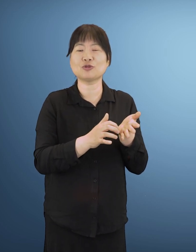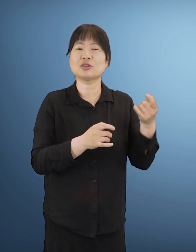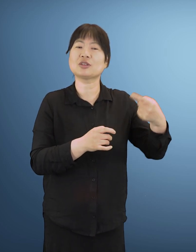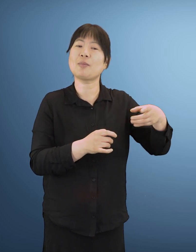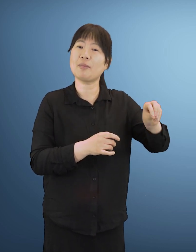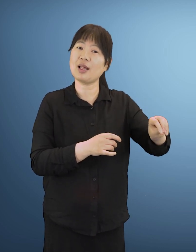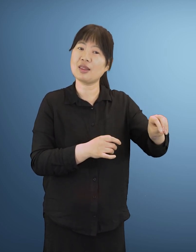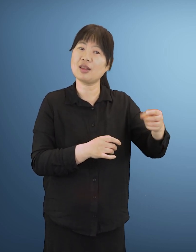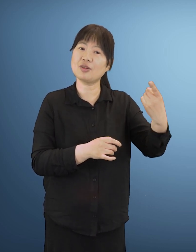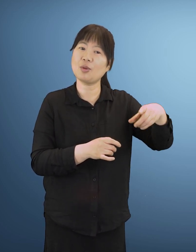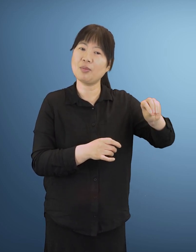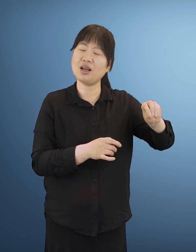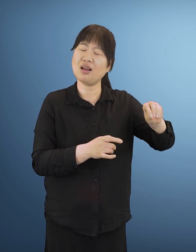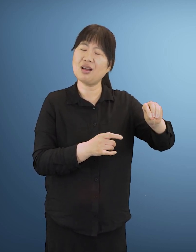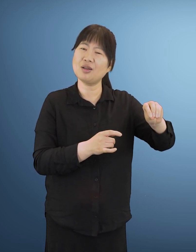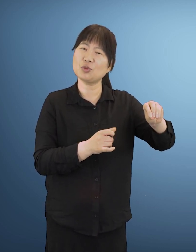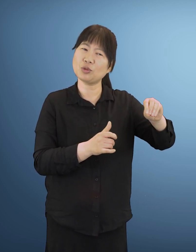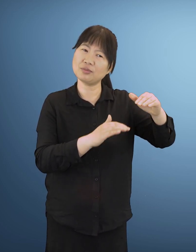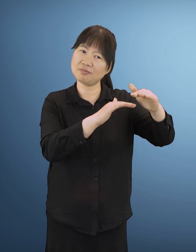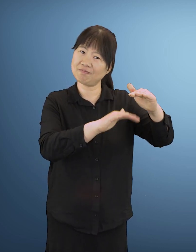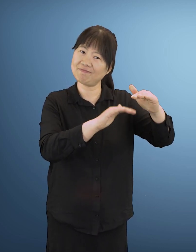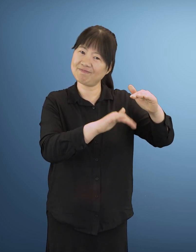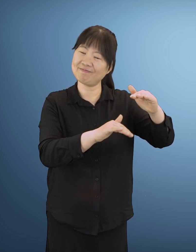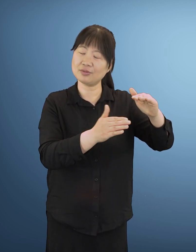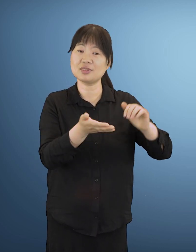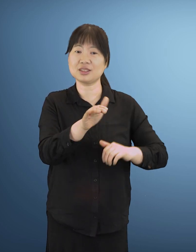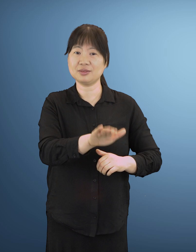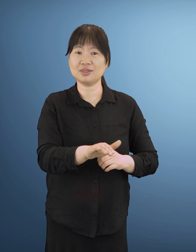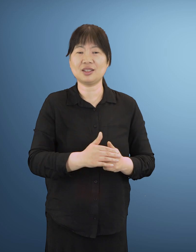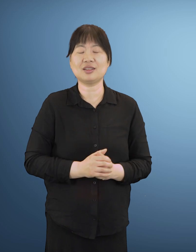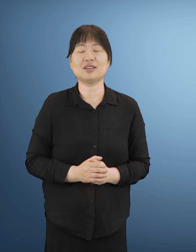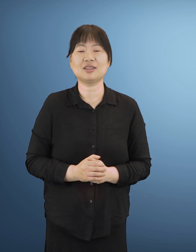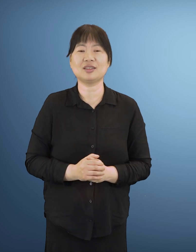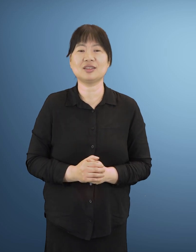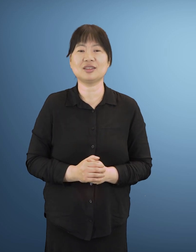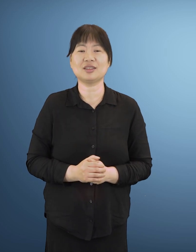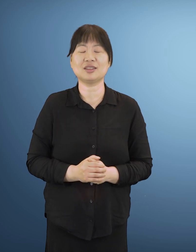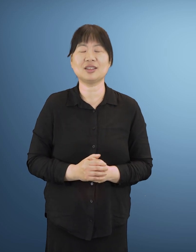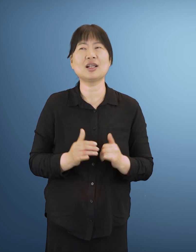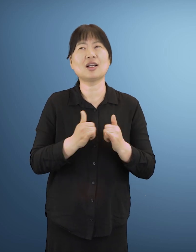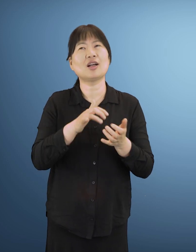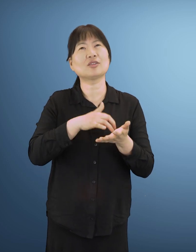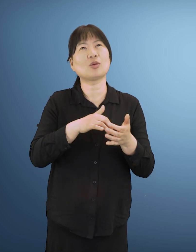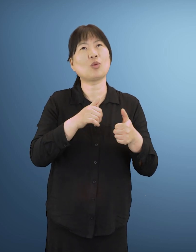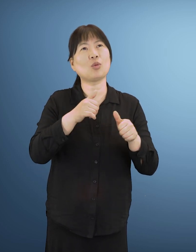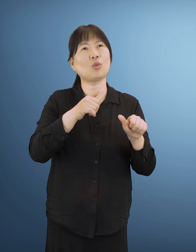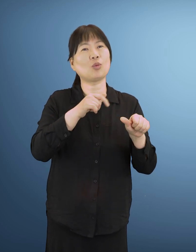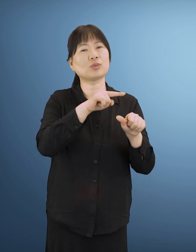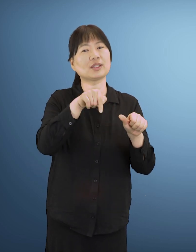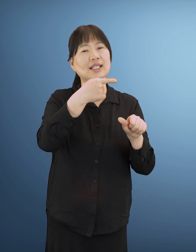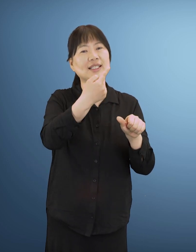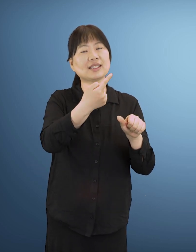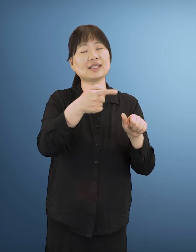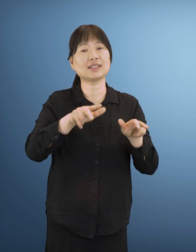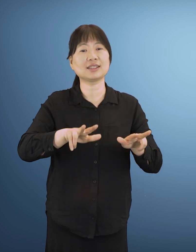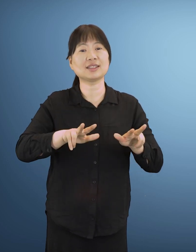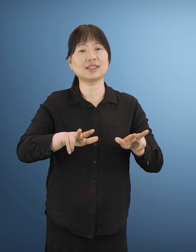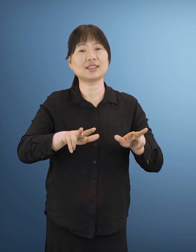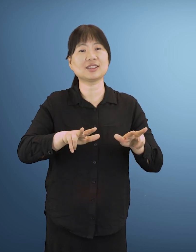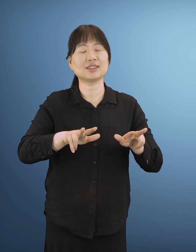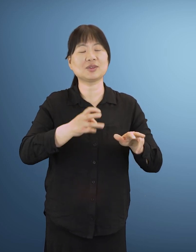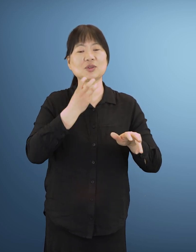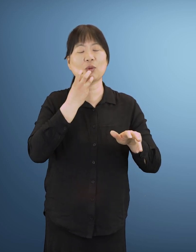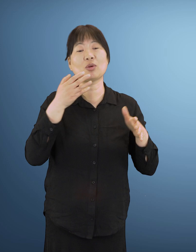1,000만, 요즘은 1,000만이 조금 안 된다고는 하는데 뭐 인구의 5분의 1이 여기